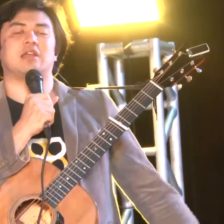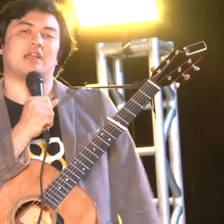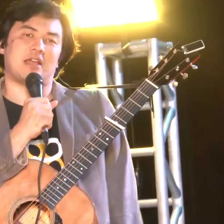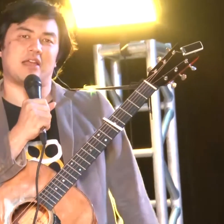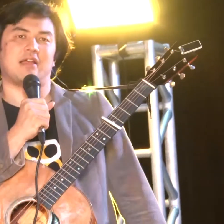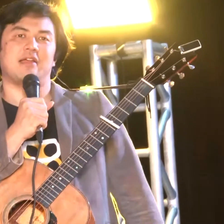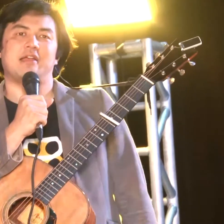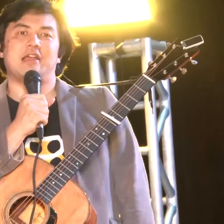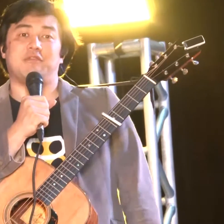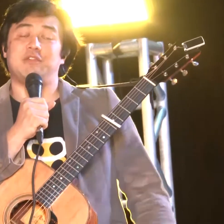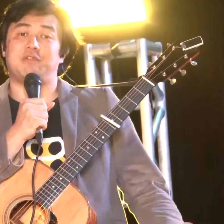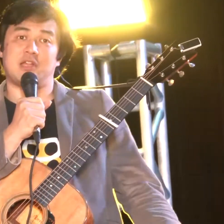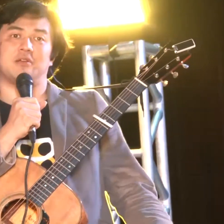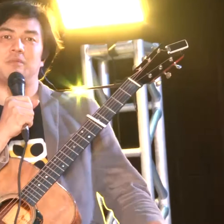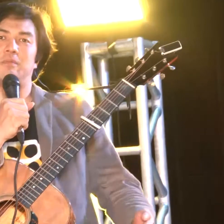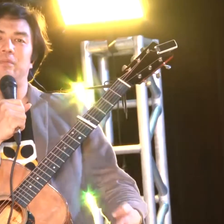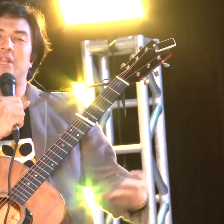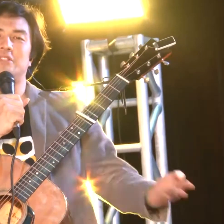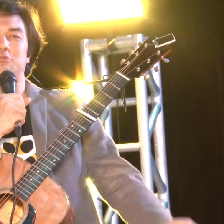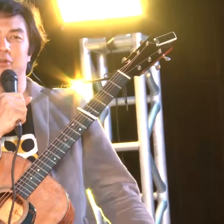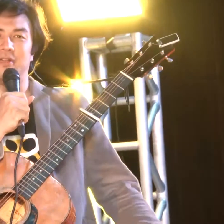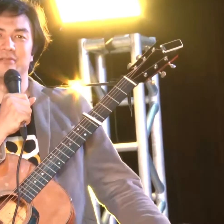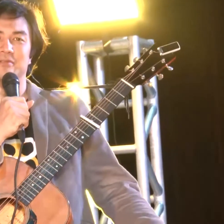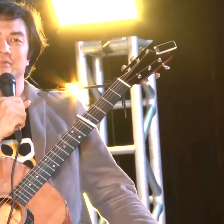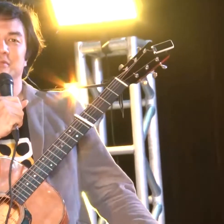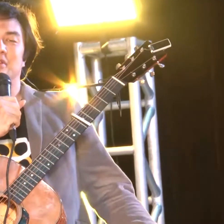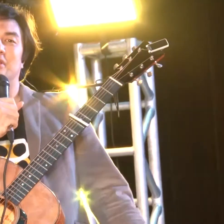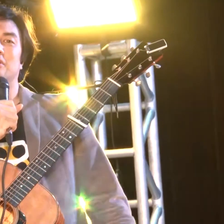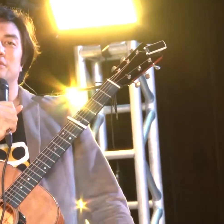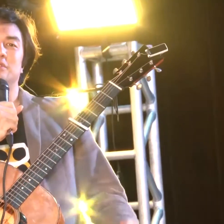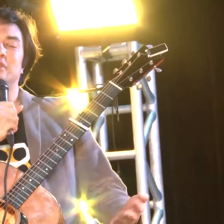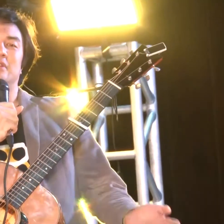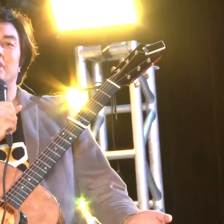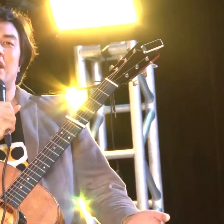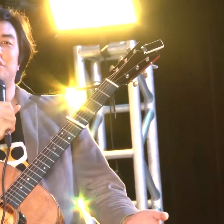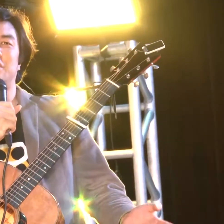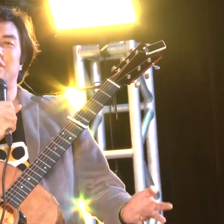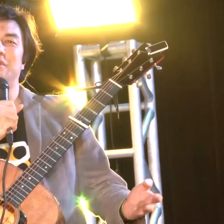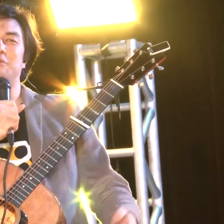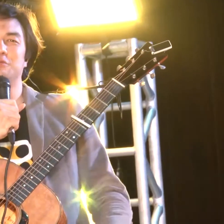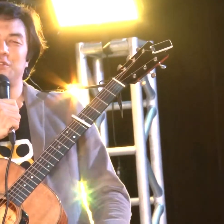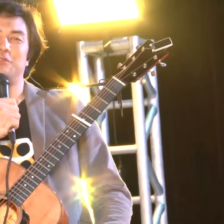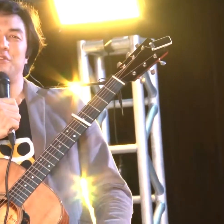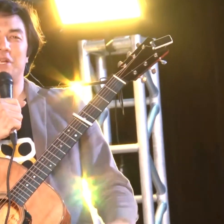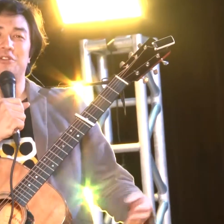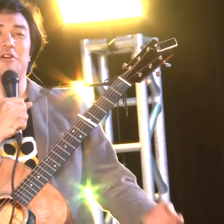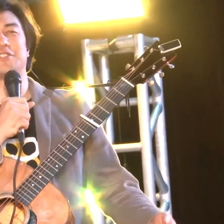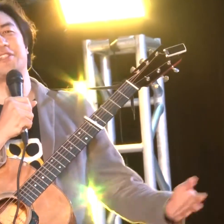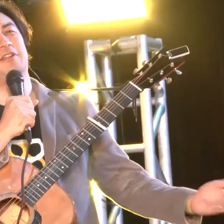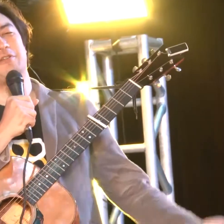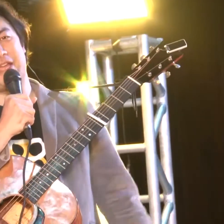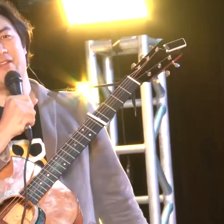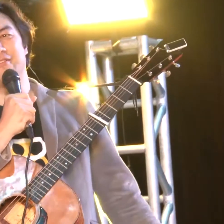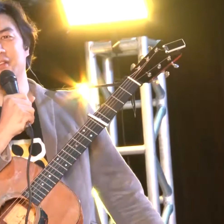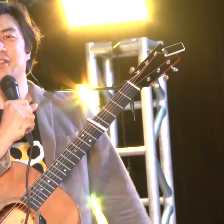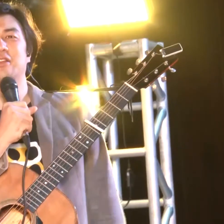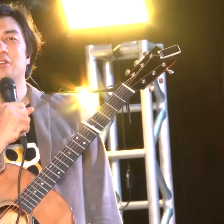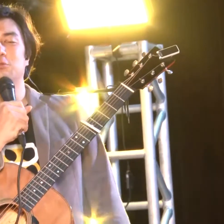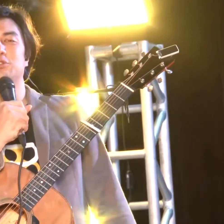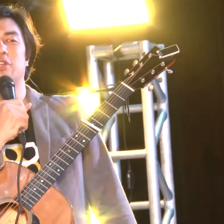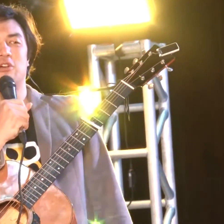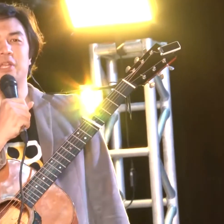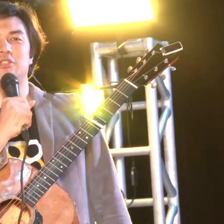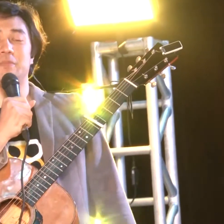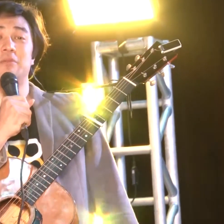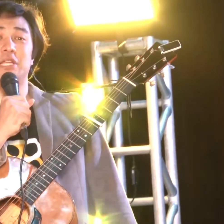possamos viver por essa escolha. Então você que acha que a vida com o Senhor é um mar de rosas, ela não é.